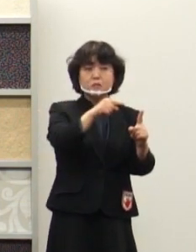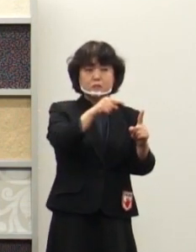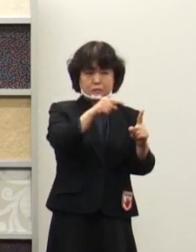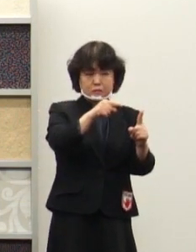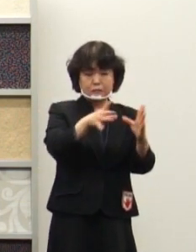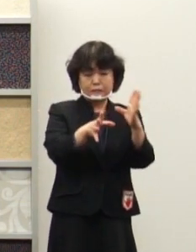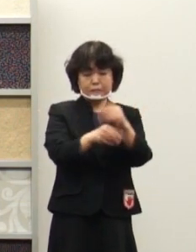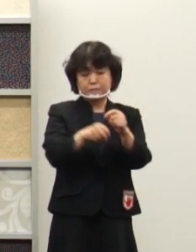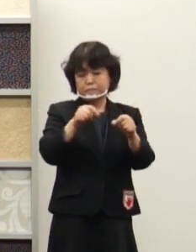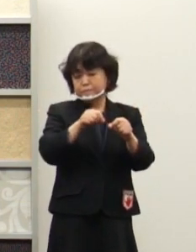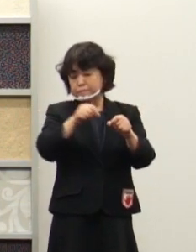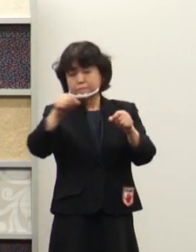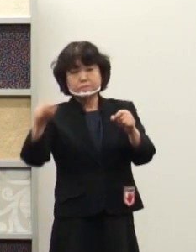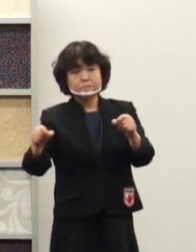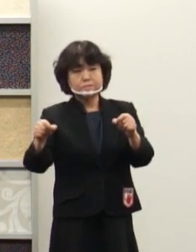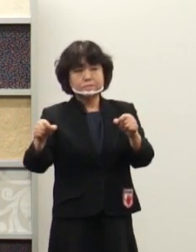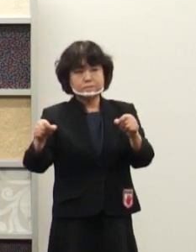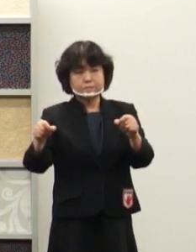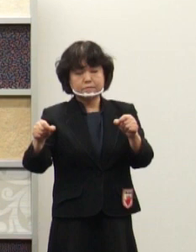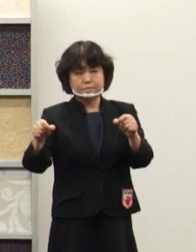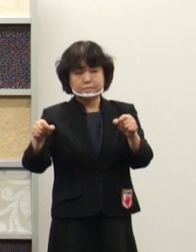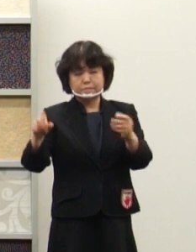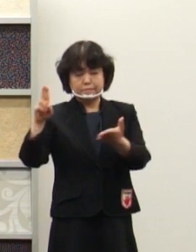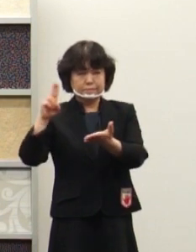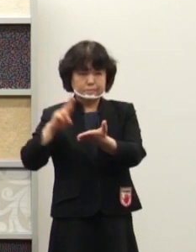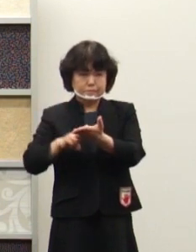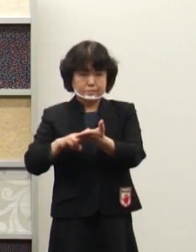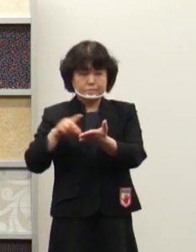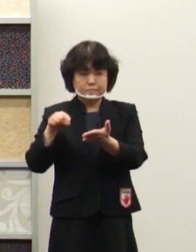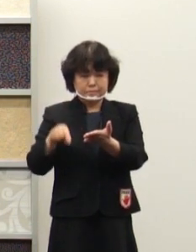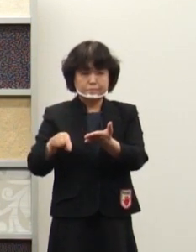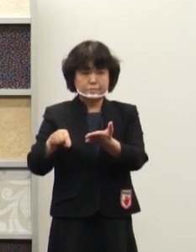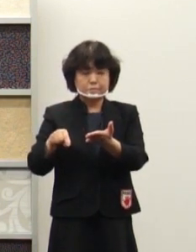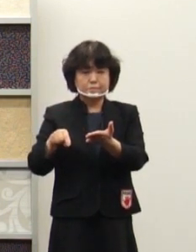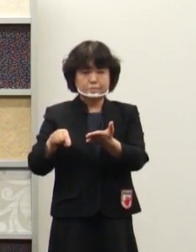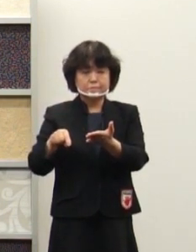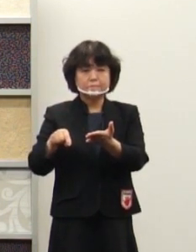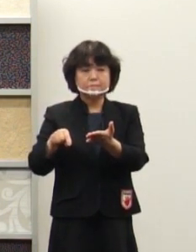と、なりますので、